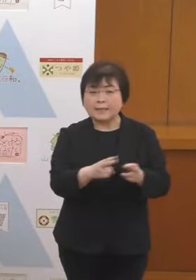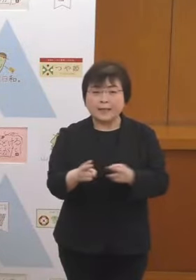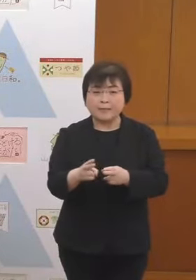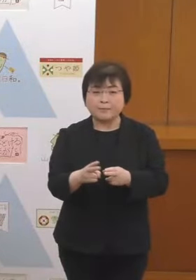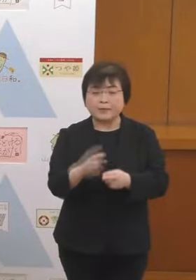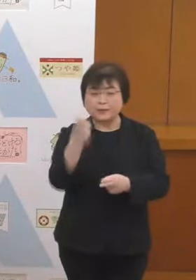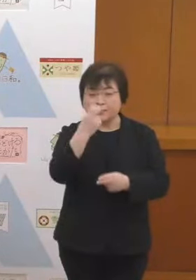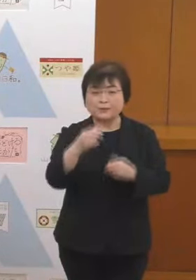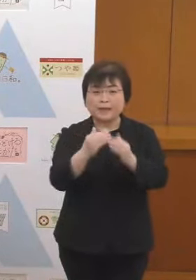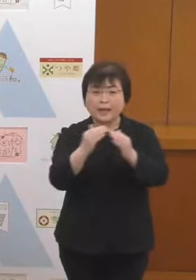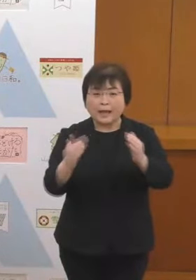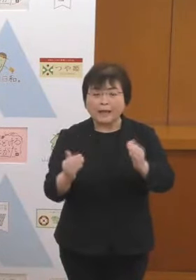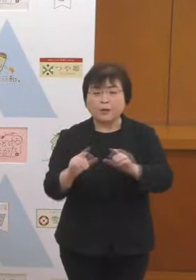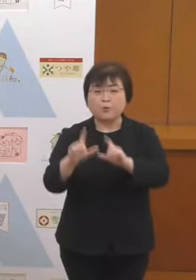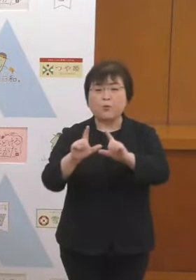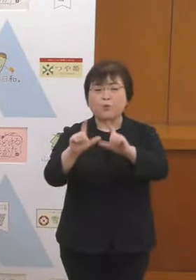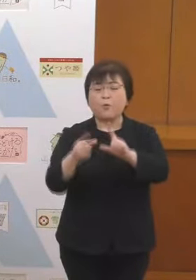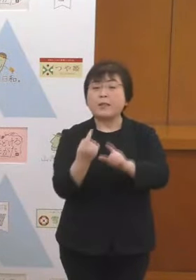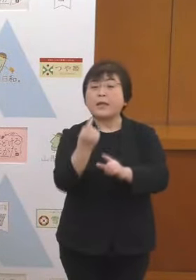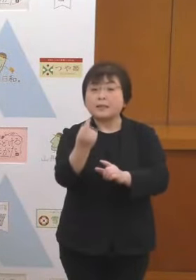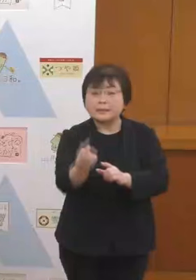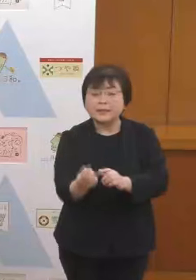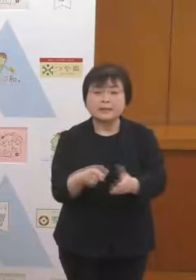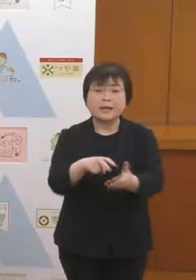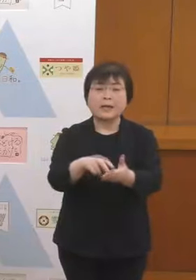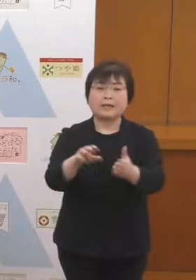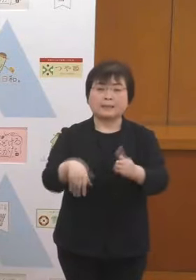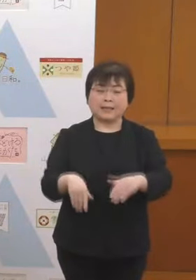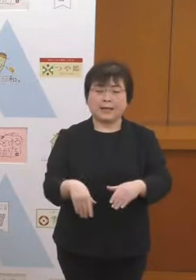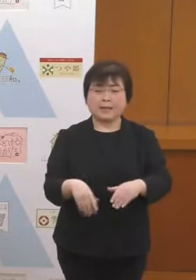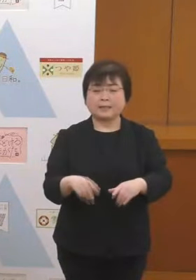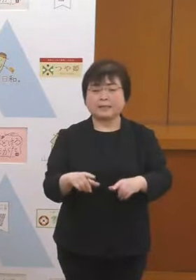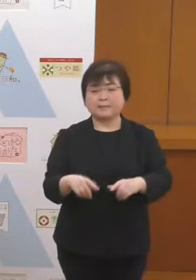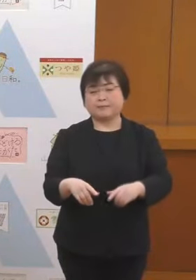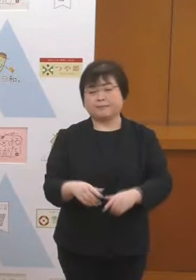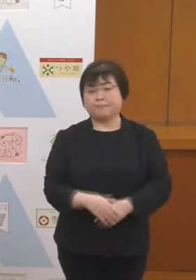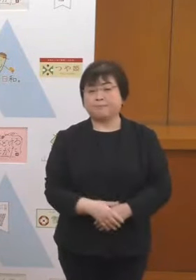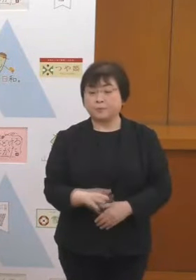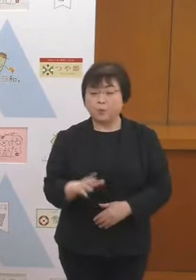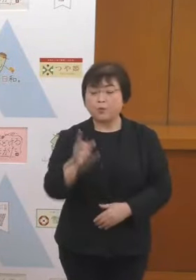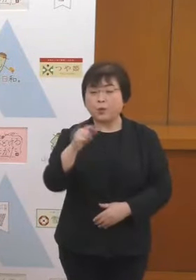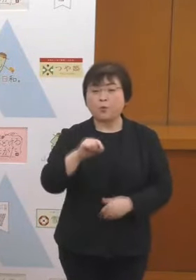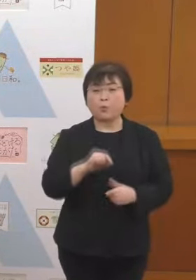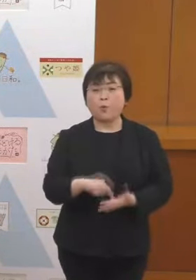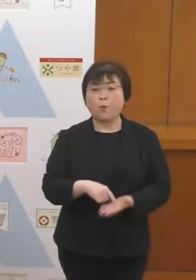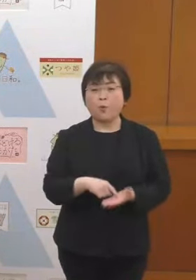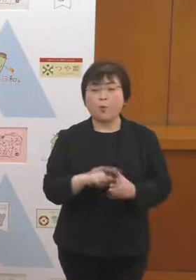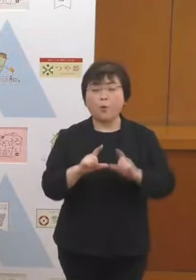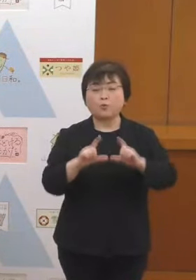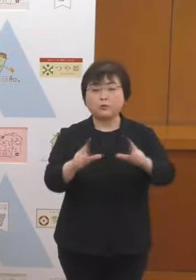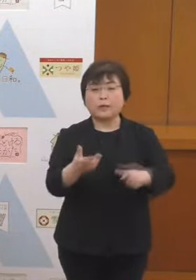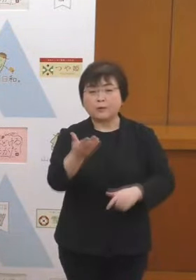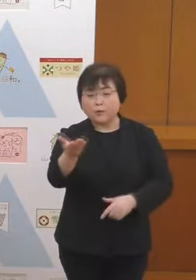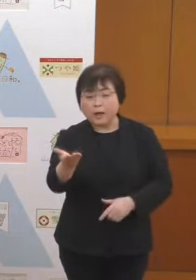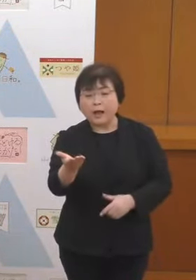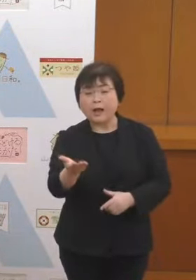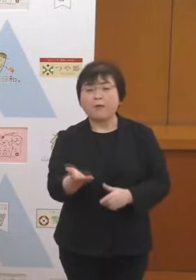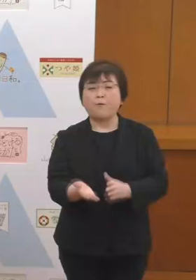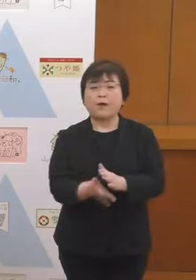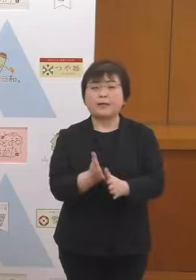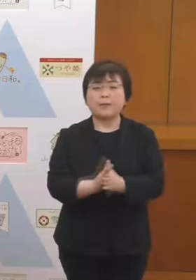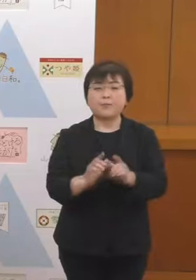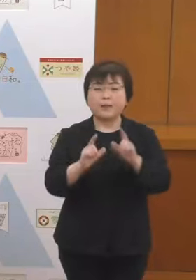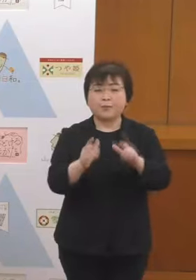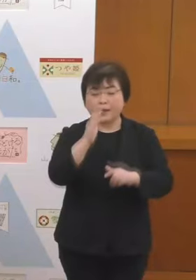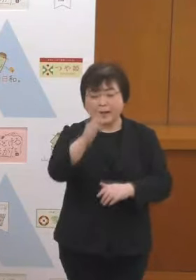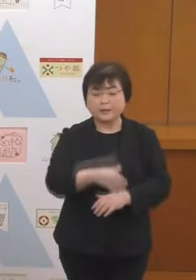知事あの東京まで行って参加されたということだったんですけれどもまどういうことを訴えられたのか改めてお願いいたしますはい